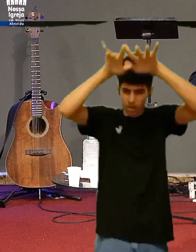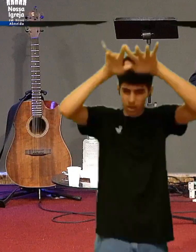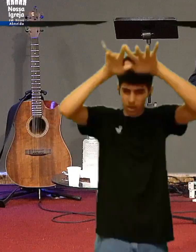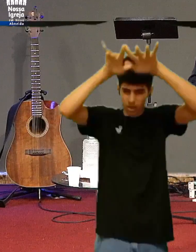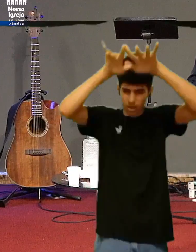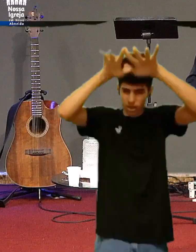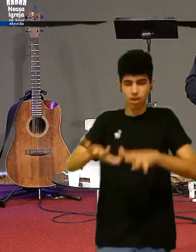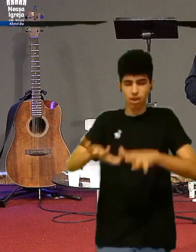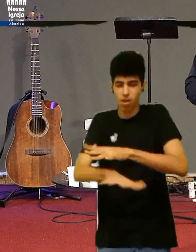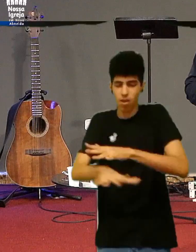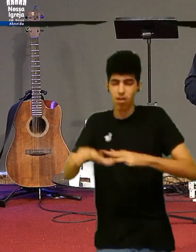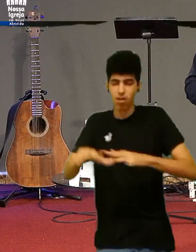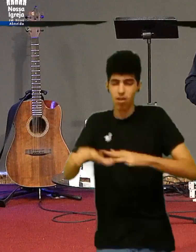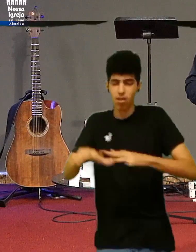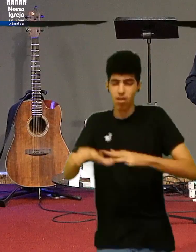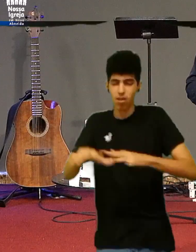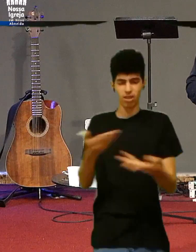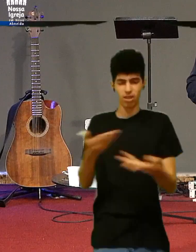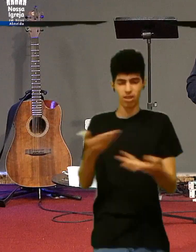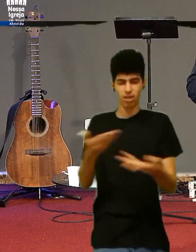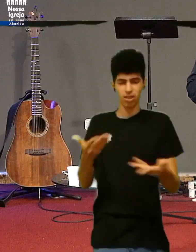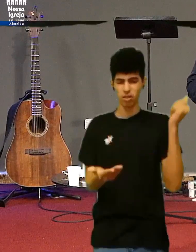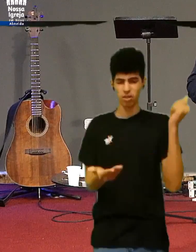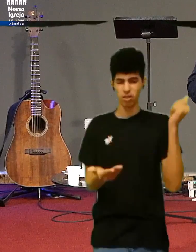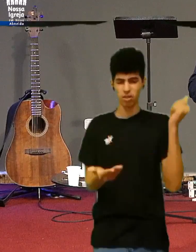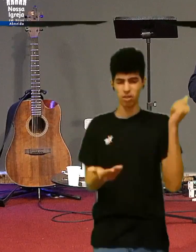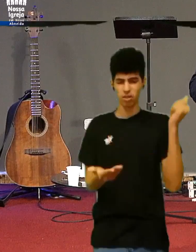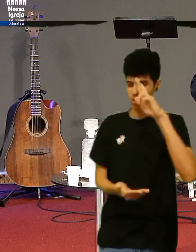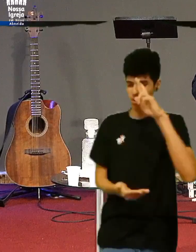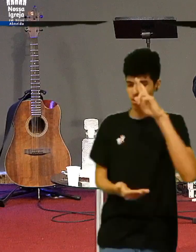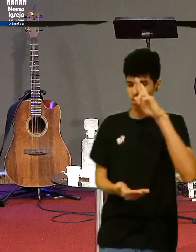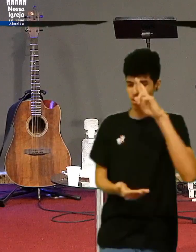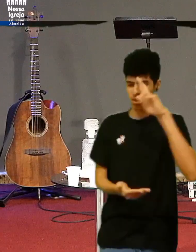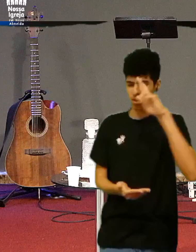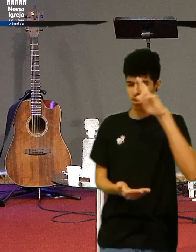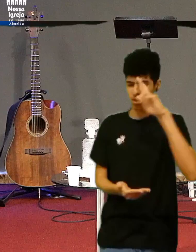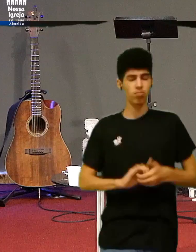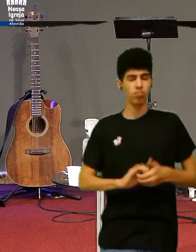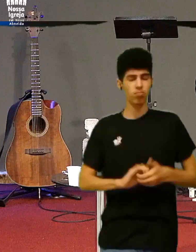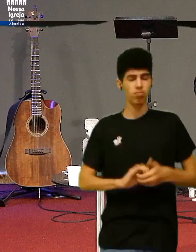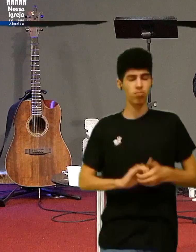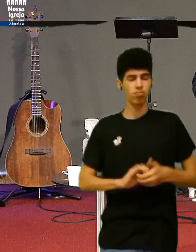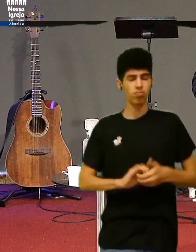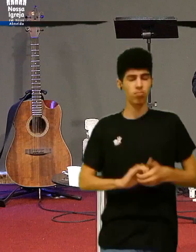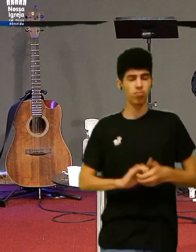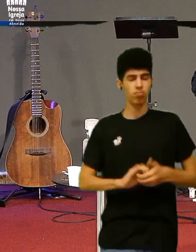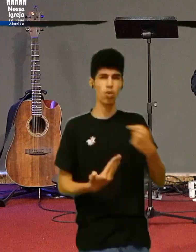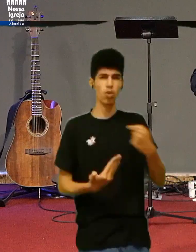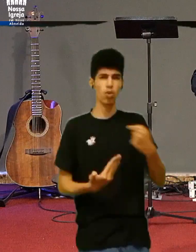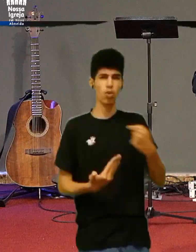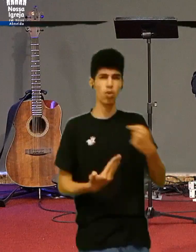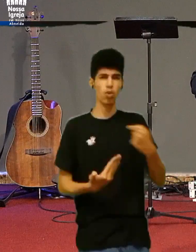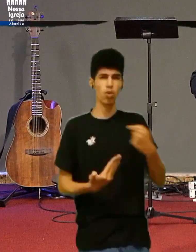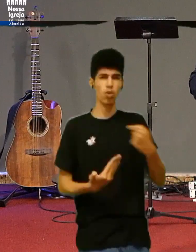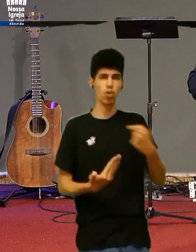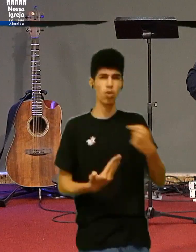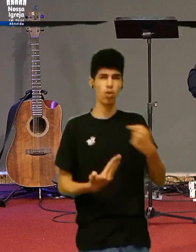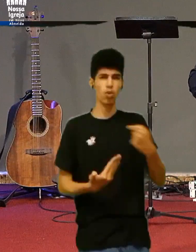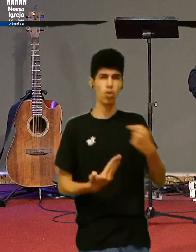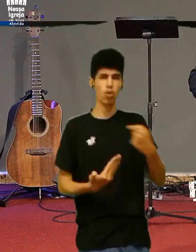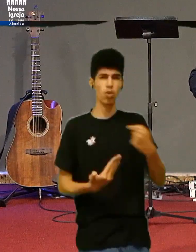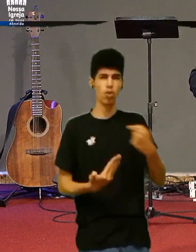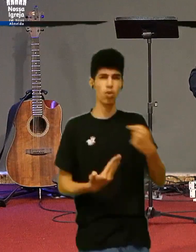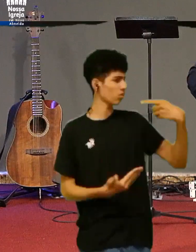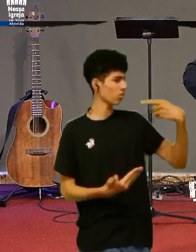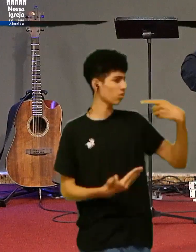eu sou o Senhor. Então profetizei, segundo me for ordenado. Enquanto eu profetizava, houve